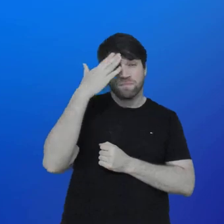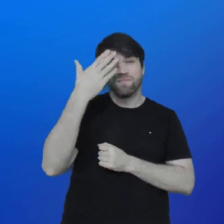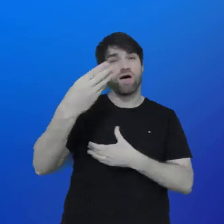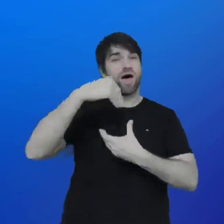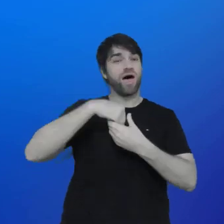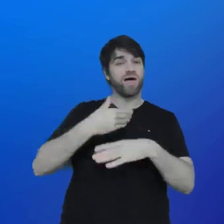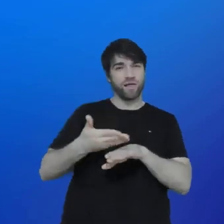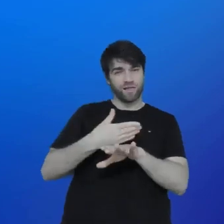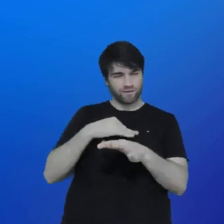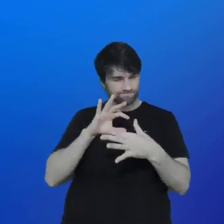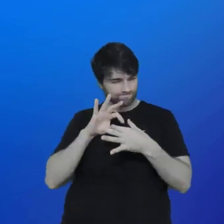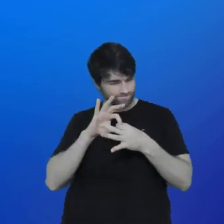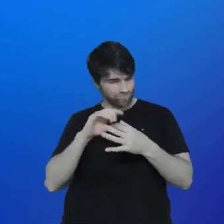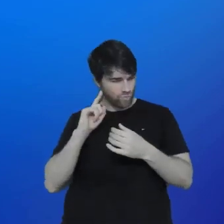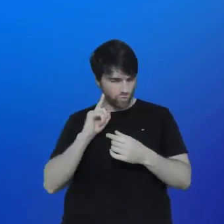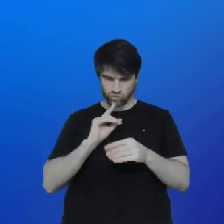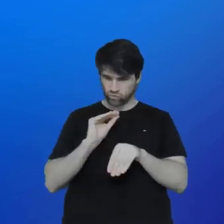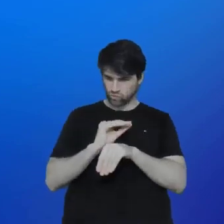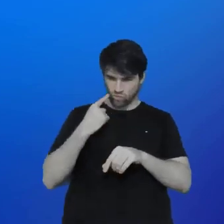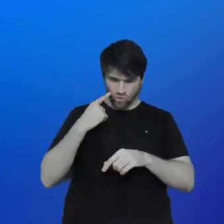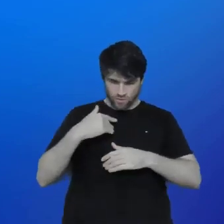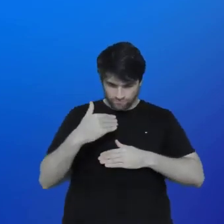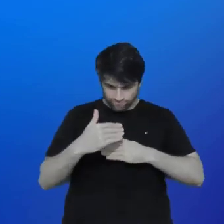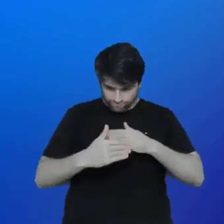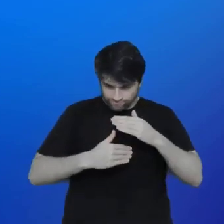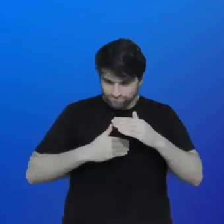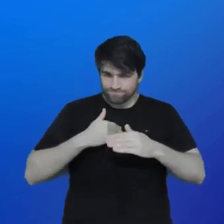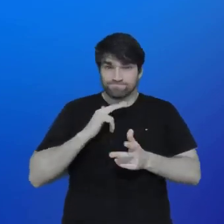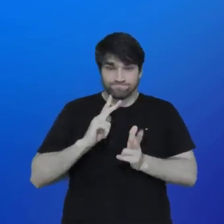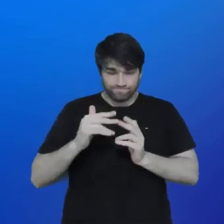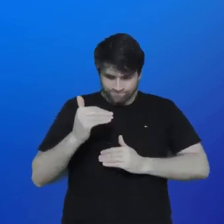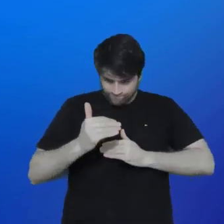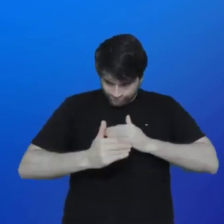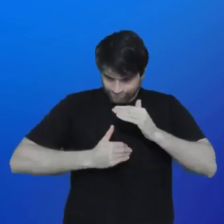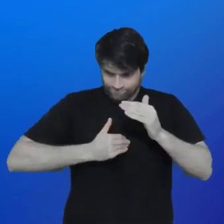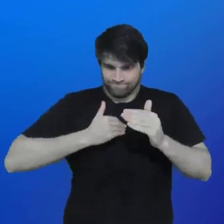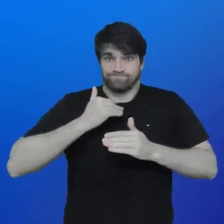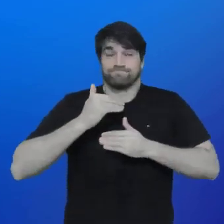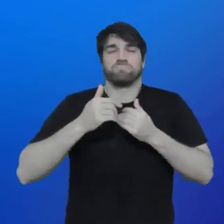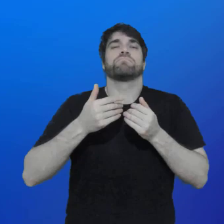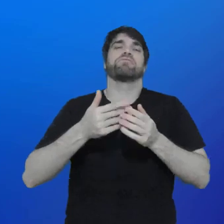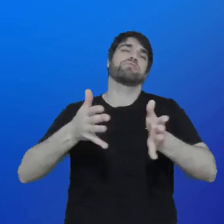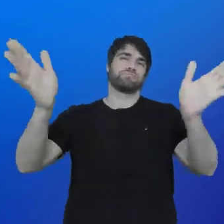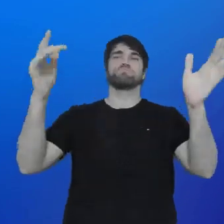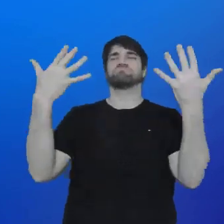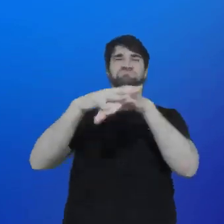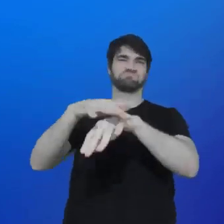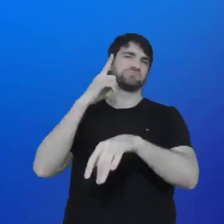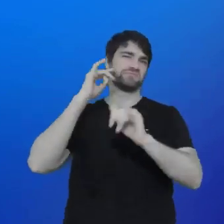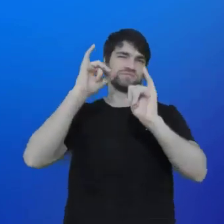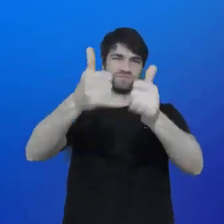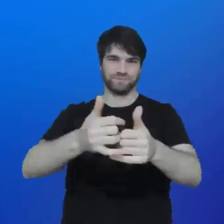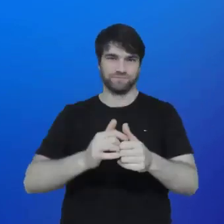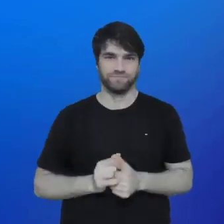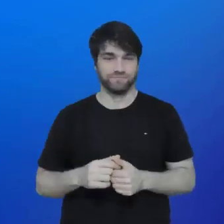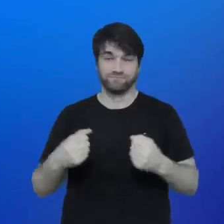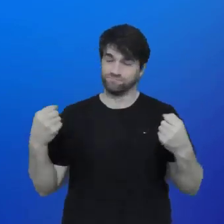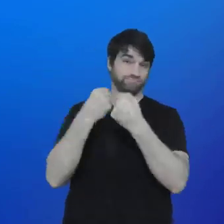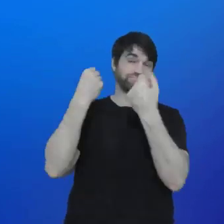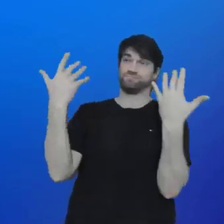lo fundamental es que el comienzo de la educación sea estrechamente ligado a la identidad, a la cultura y a la lengua propia de la comunidad sorda. De esta